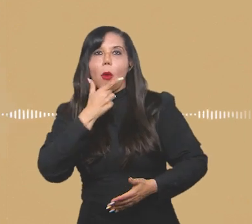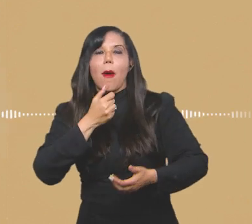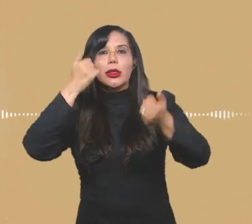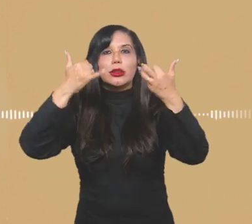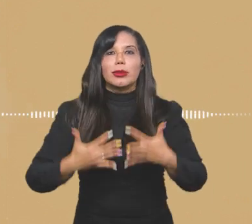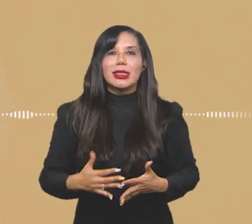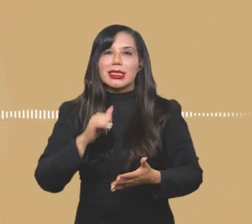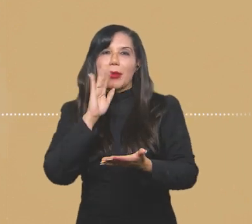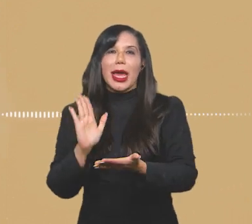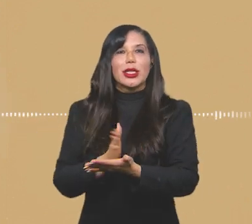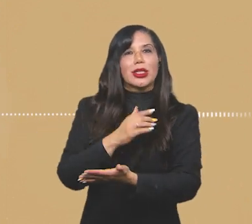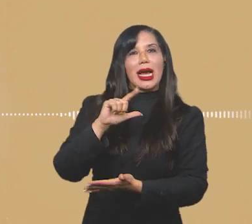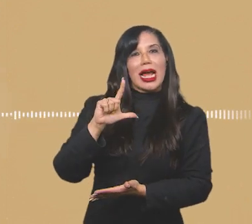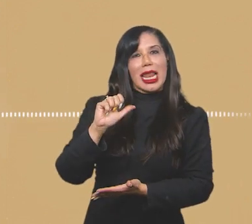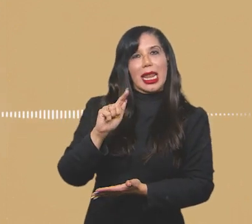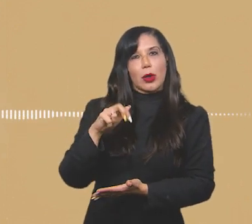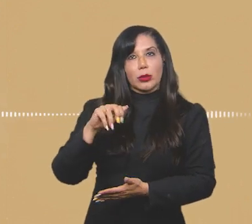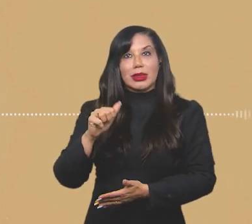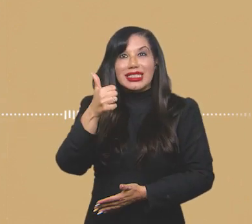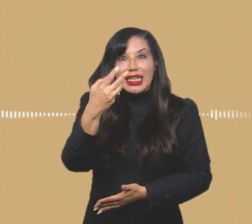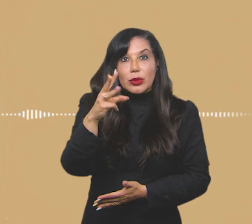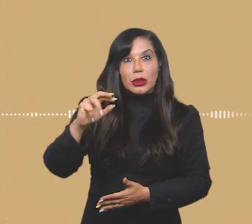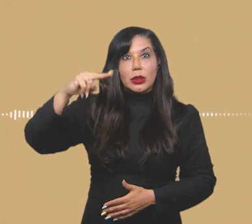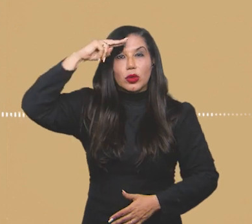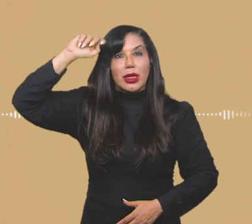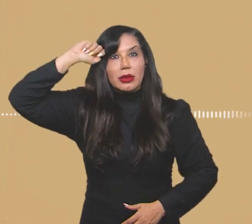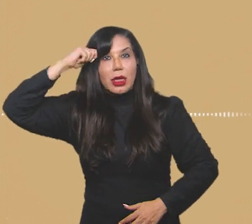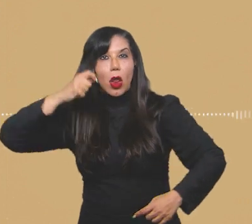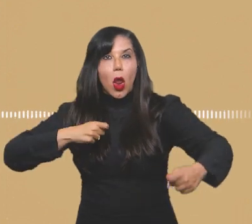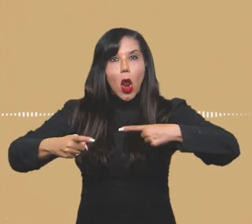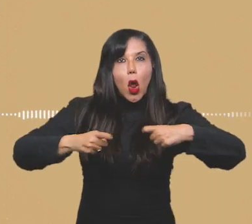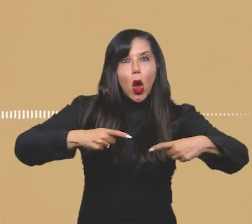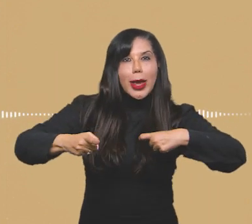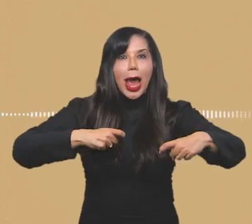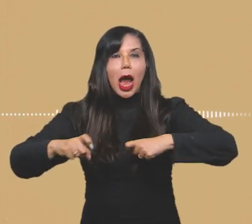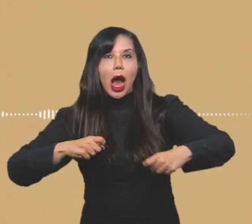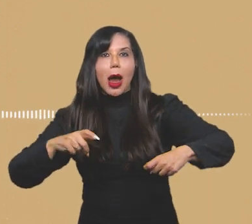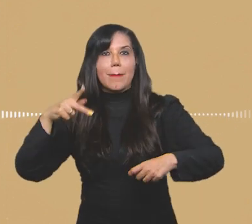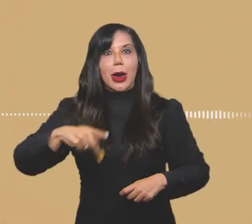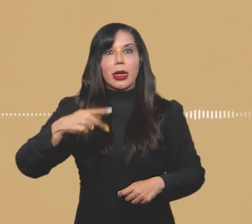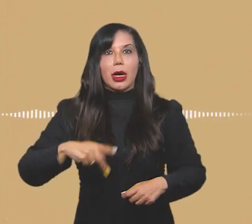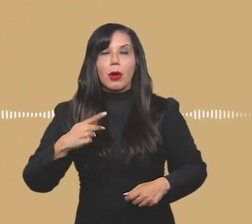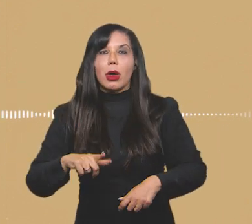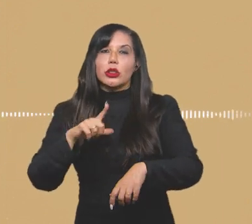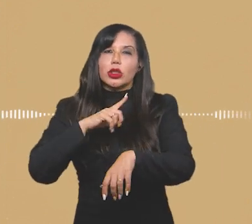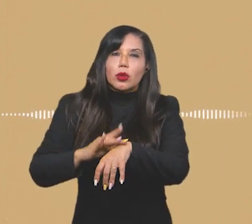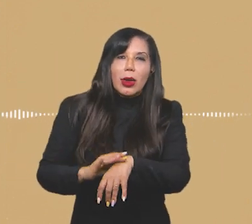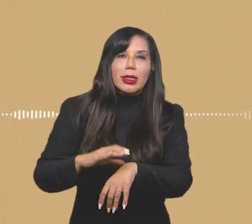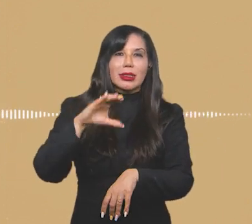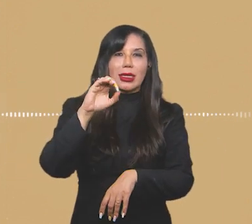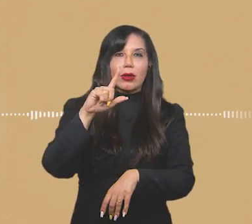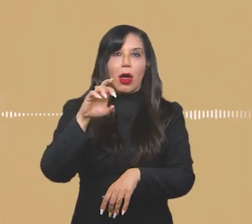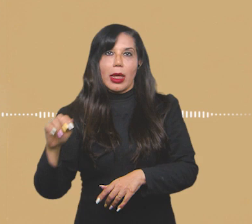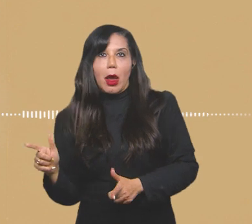da retirada de Laguna, quando 130 soldados negros que lutaram na Guerra do Paraguai e estavam com cólera